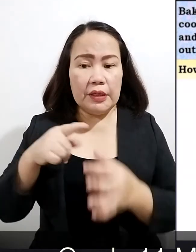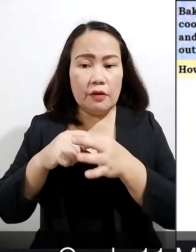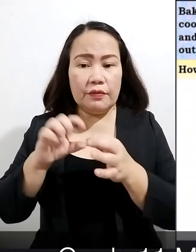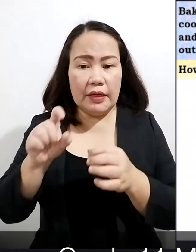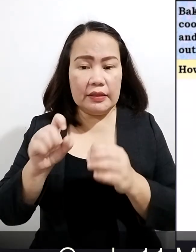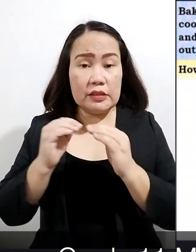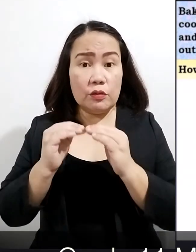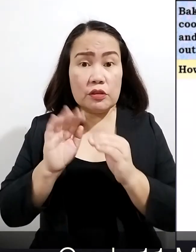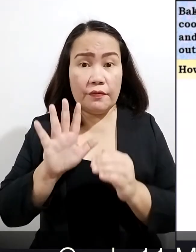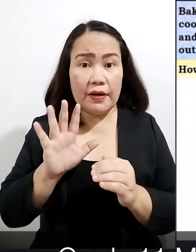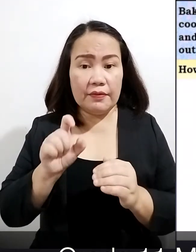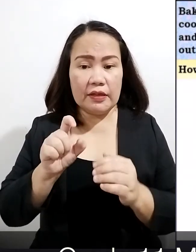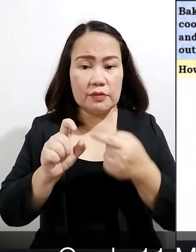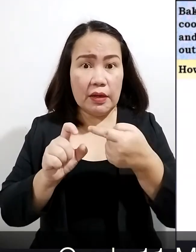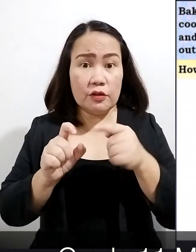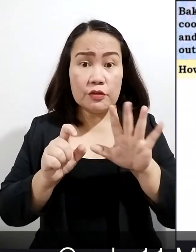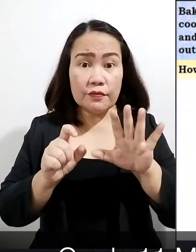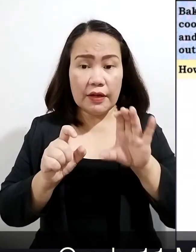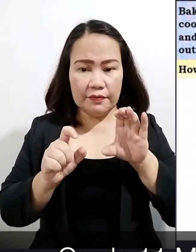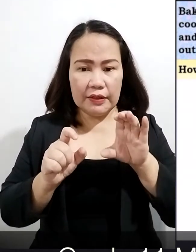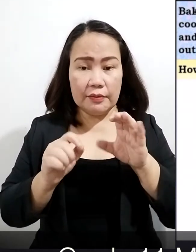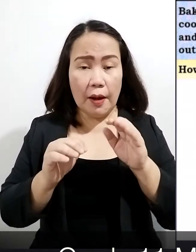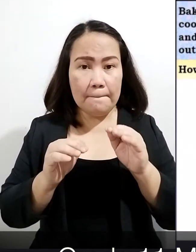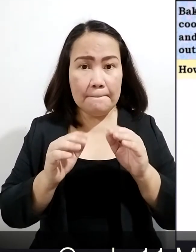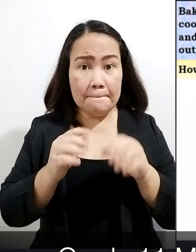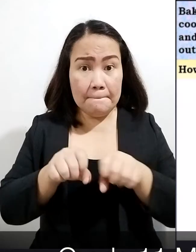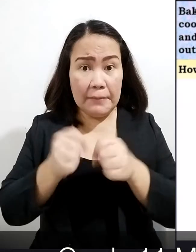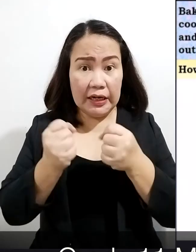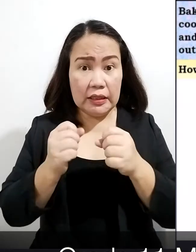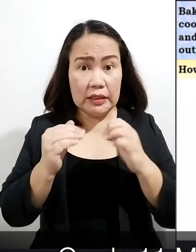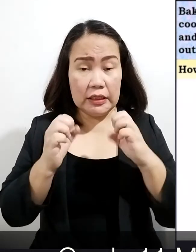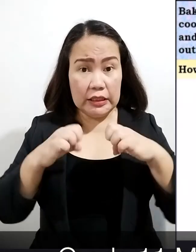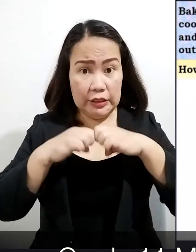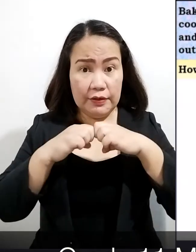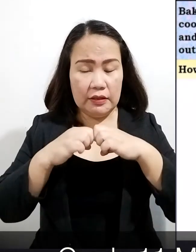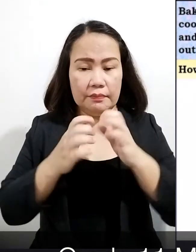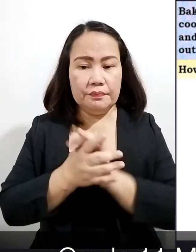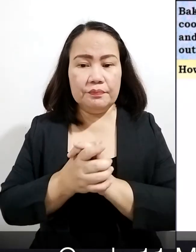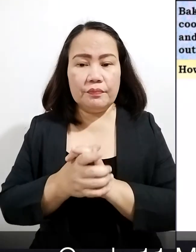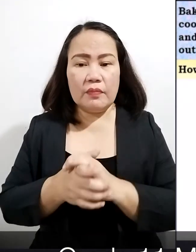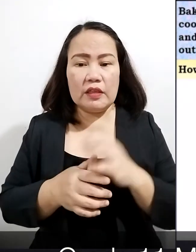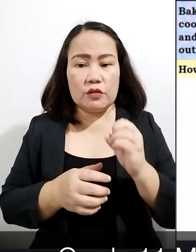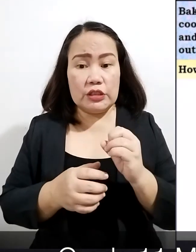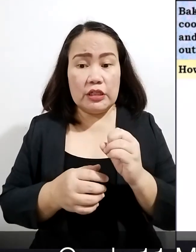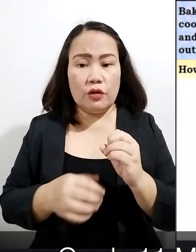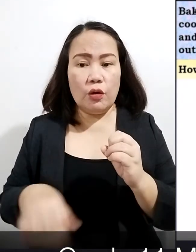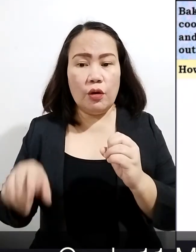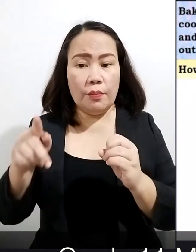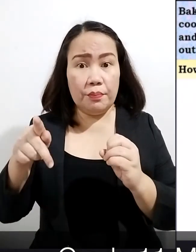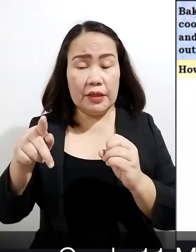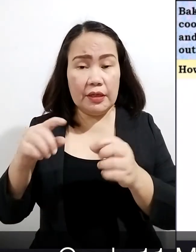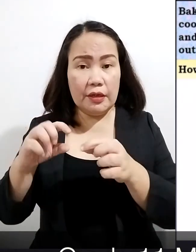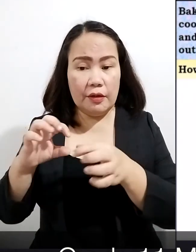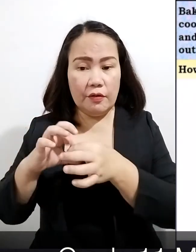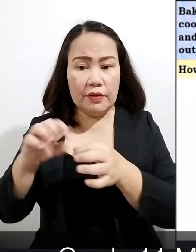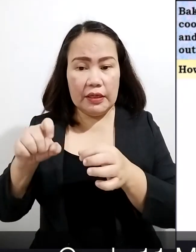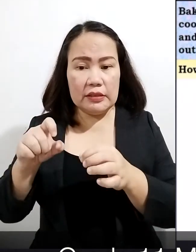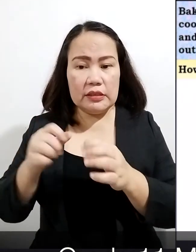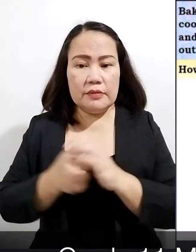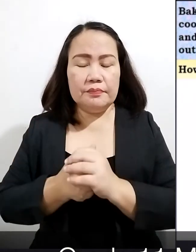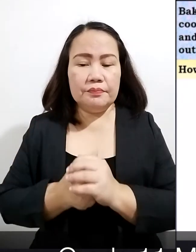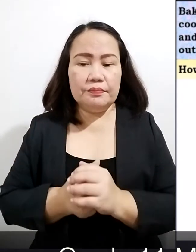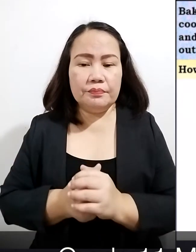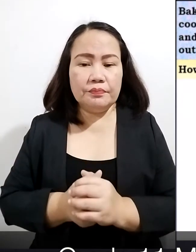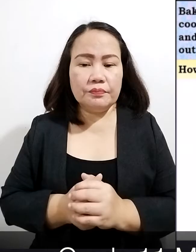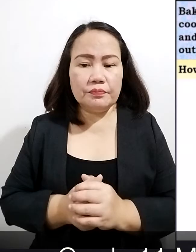Ayan, so P of X equals 5X minus 500. Sa break even, P of X equals 0. So papalitan natin yung P of X natin